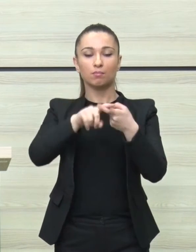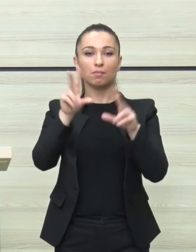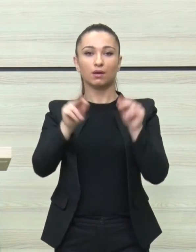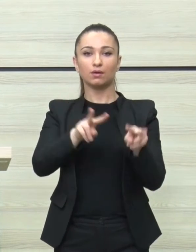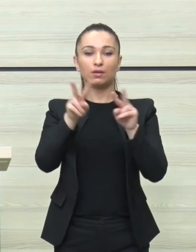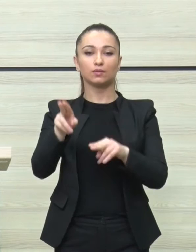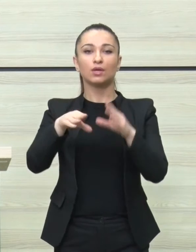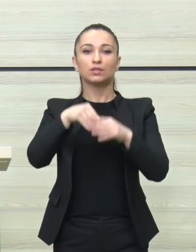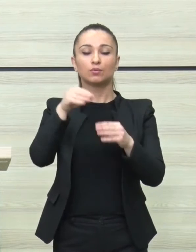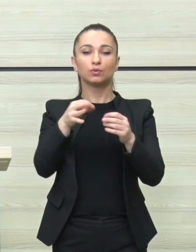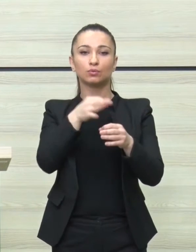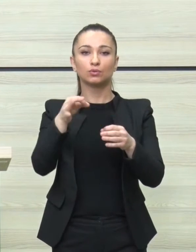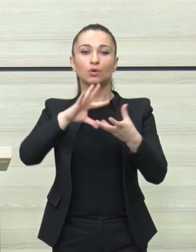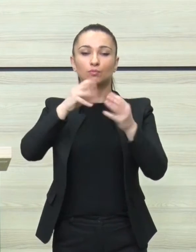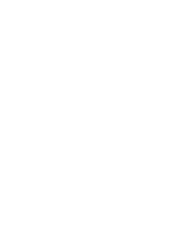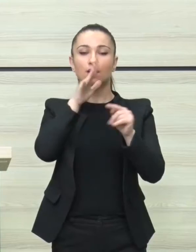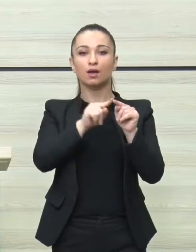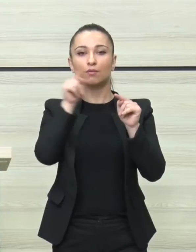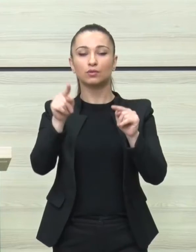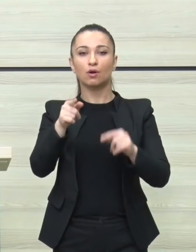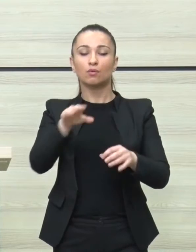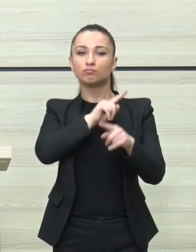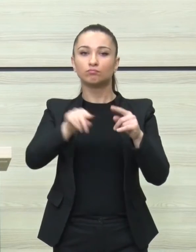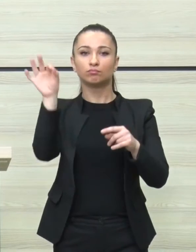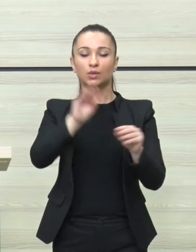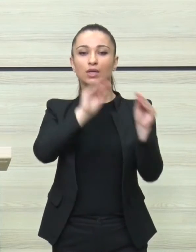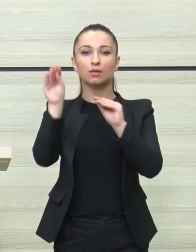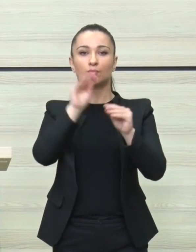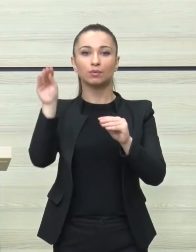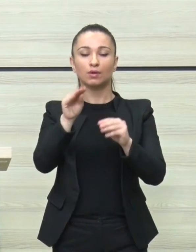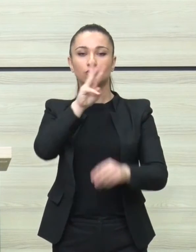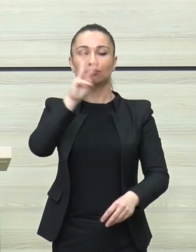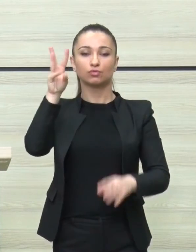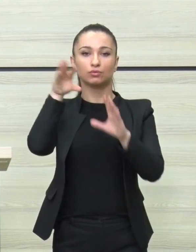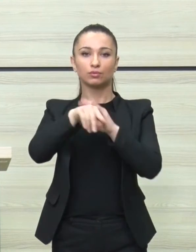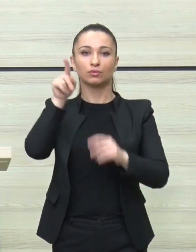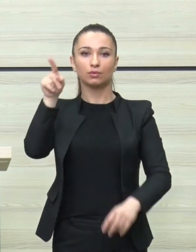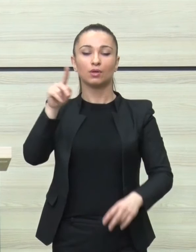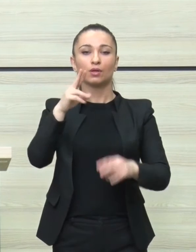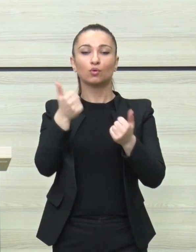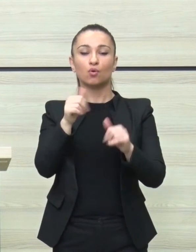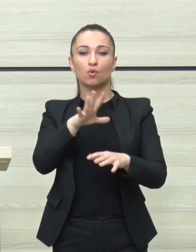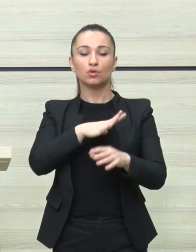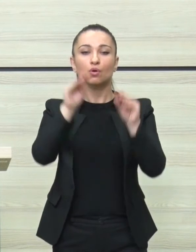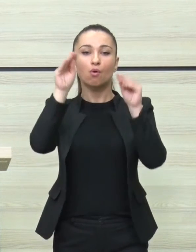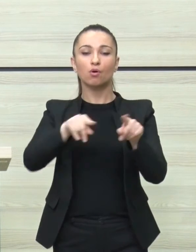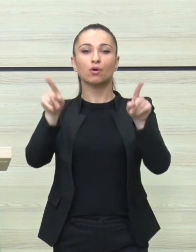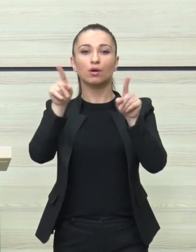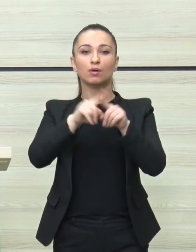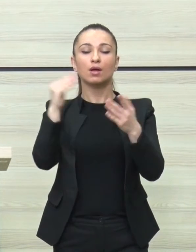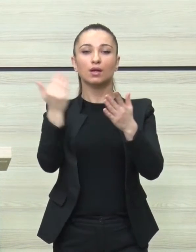მიხედვით. საუბნო შემაჯამებელი ოქმები ოპერატიულად იტვირთებოდა CESCO-ს ვებ გვერდზე და როგორც ოქმები,